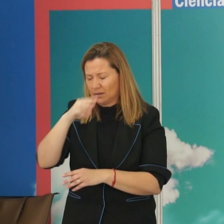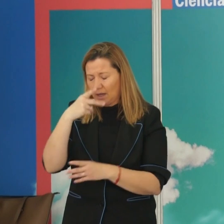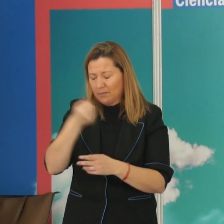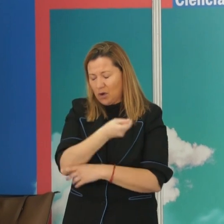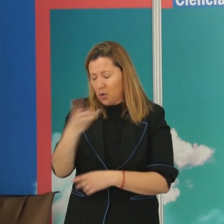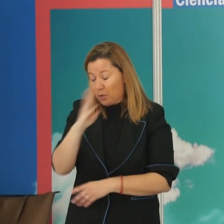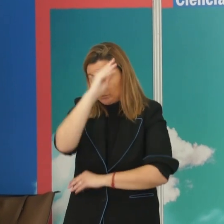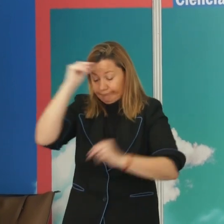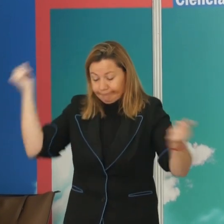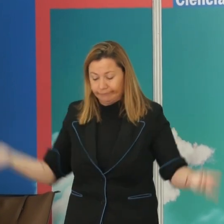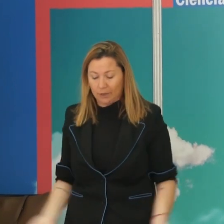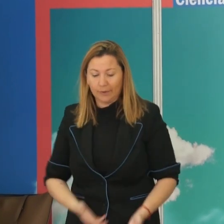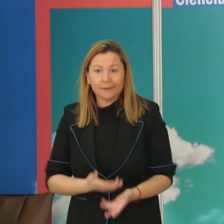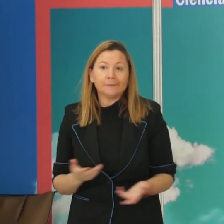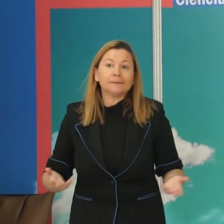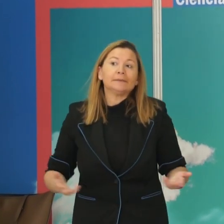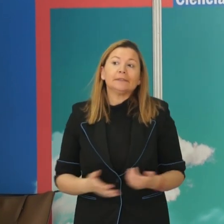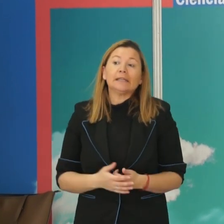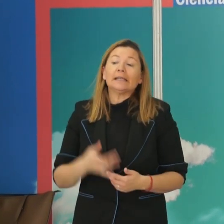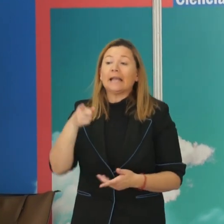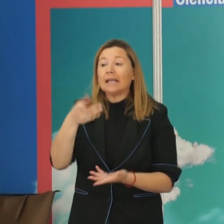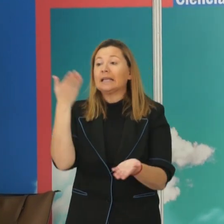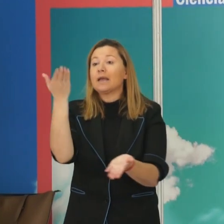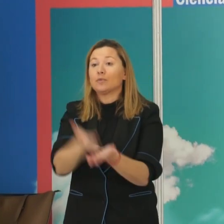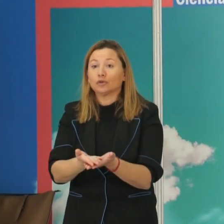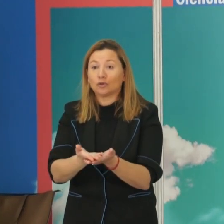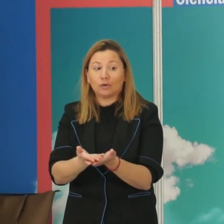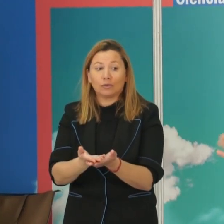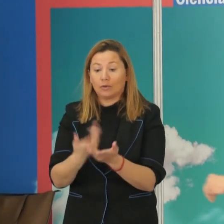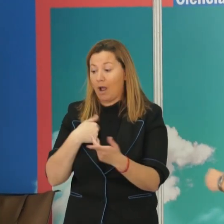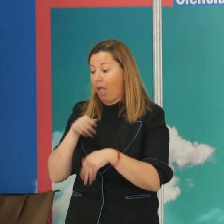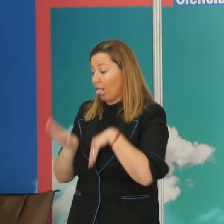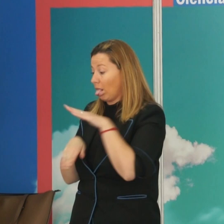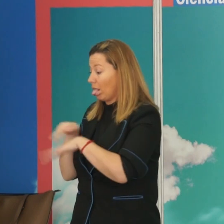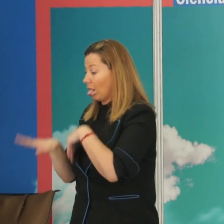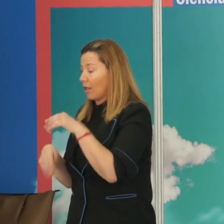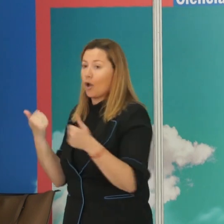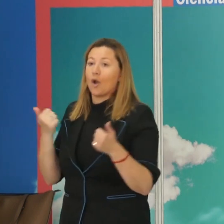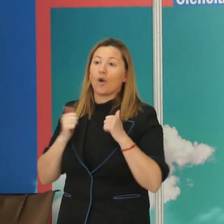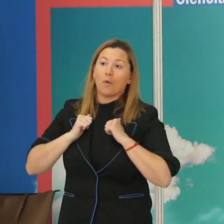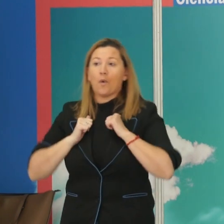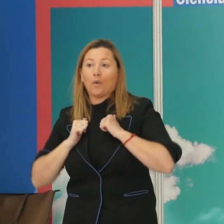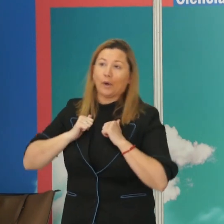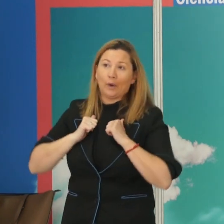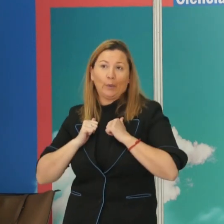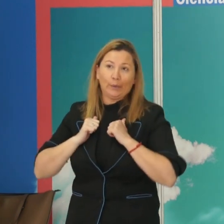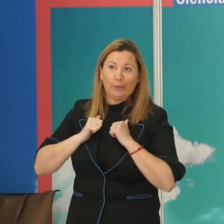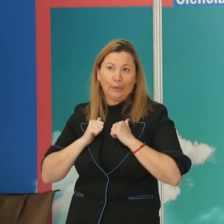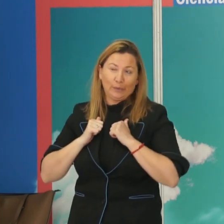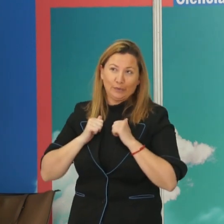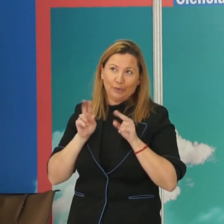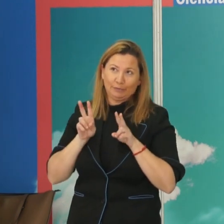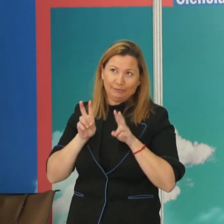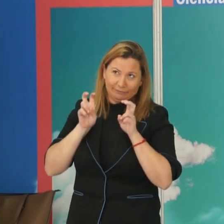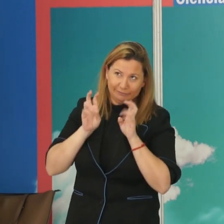olvidado. Vale, y quedó demostrado simplemente con una excursioncita, entre comillas, eso sería